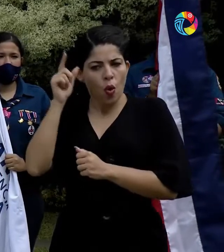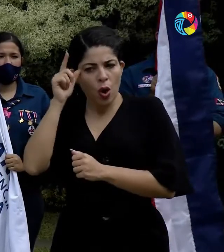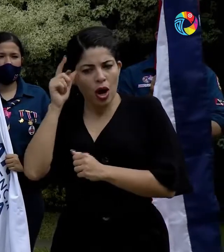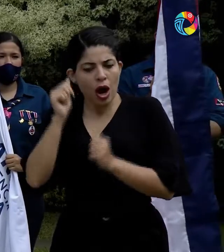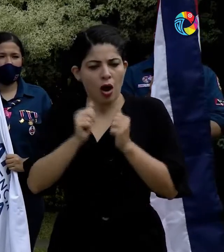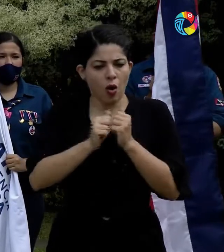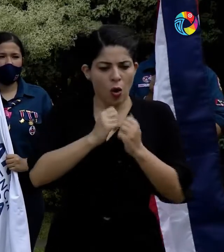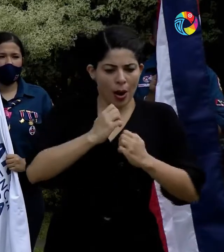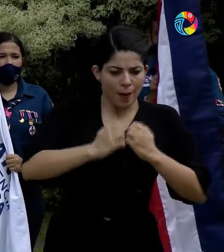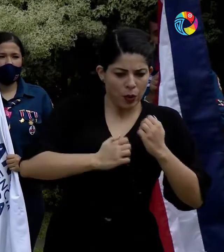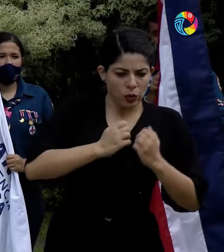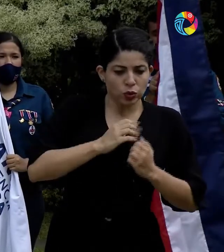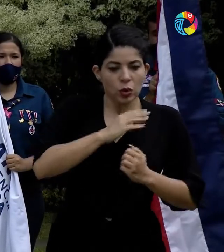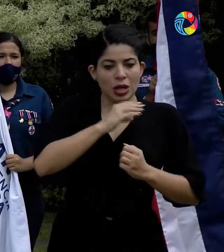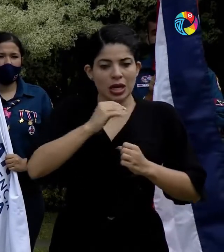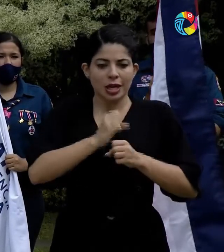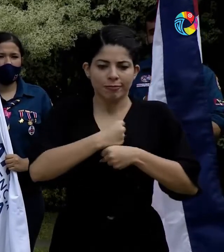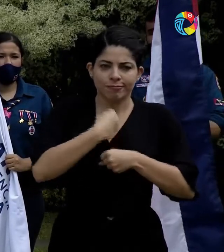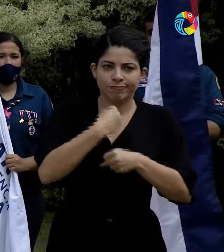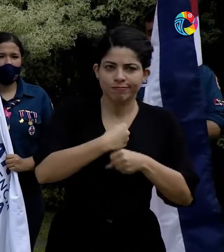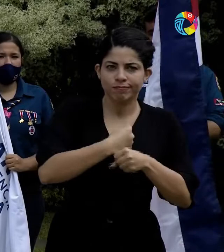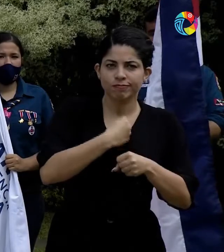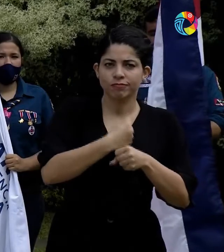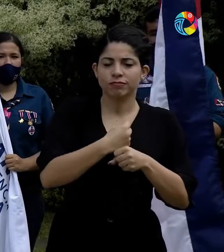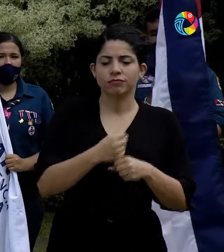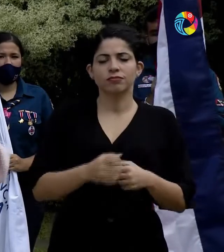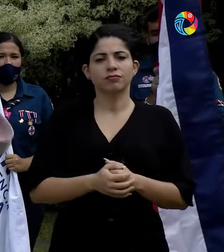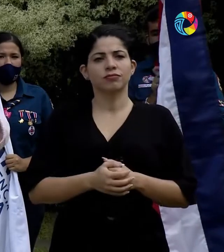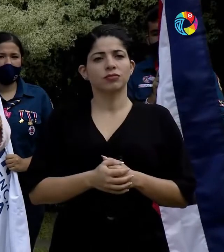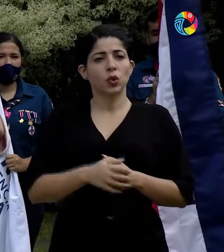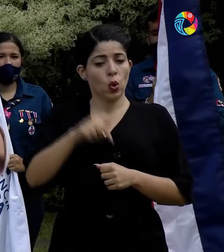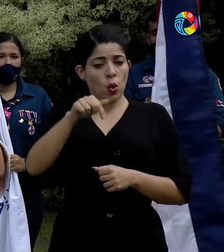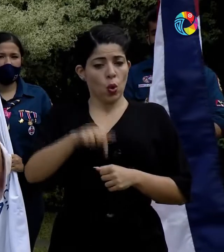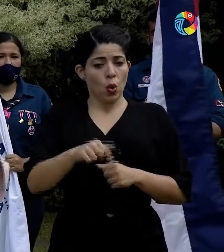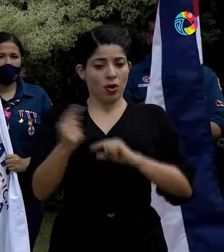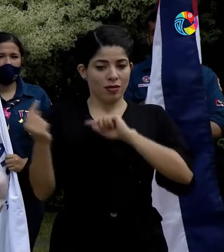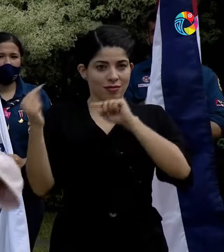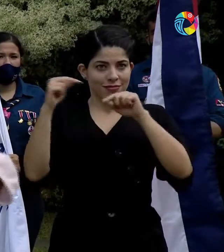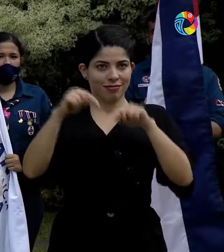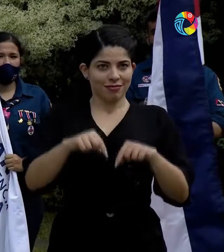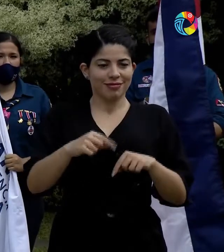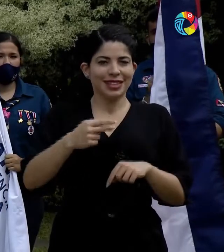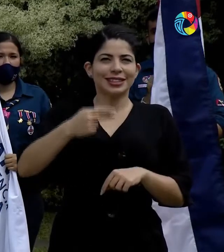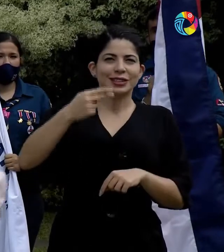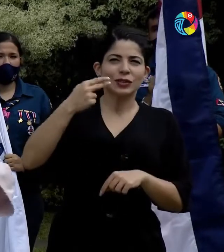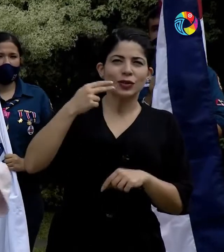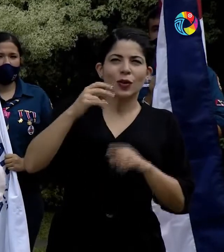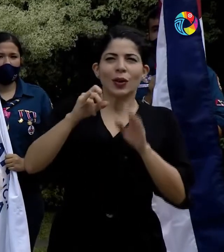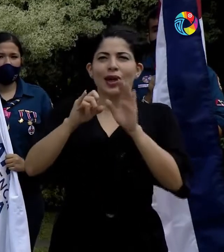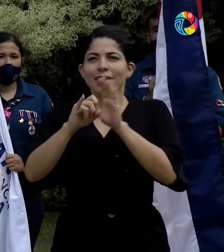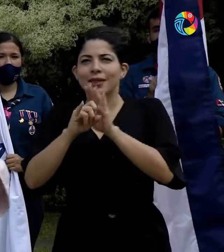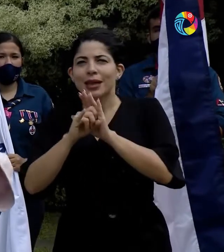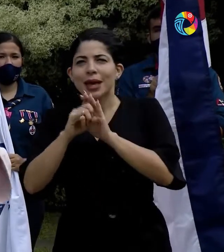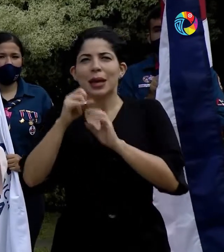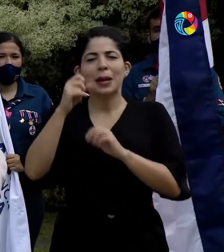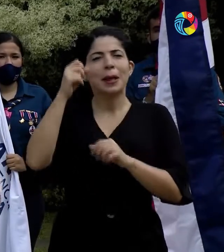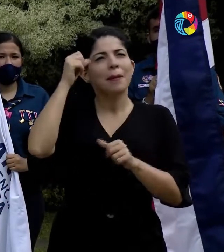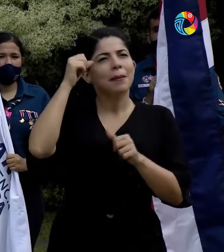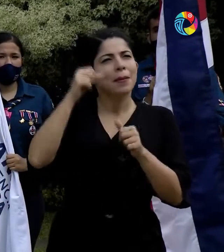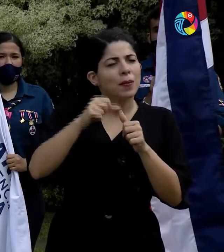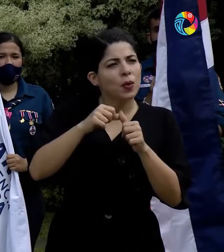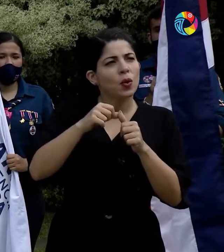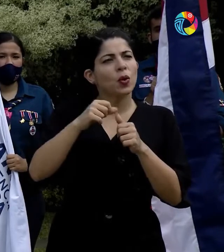emoción y desde el hacer. Hoy estamos en esta materia, nuestra historia, nuestras identidades, nuestra memoria, la